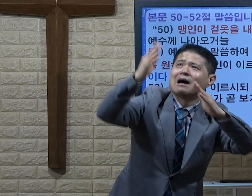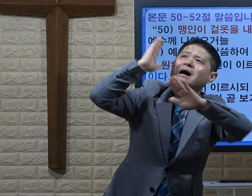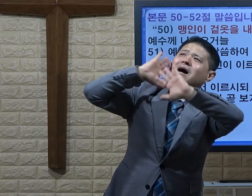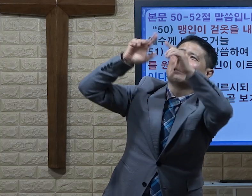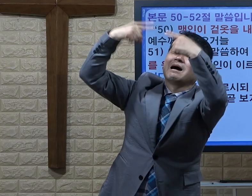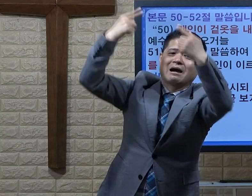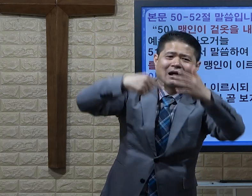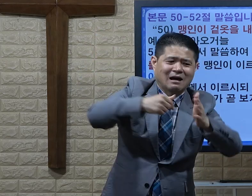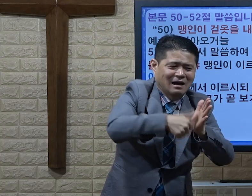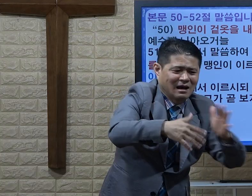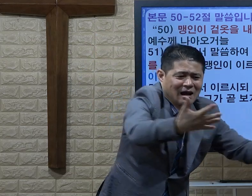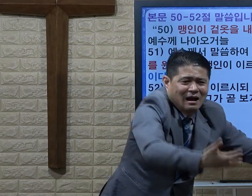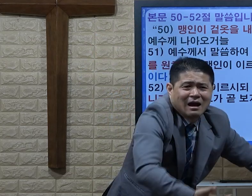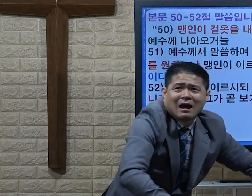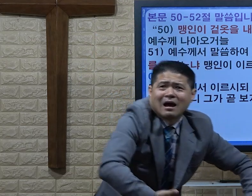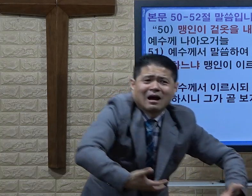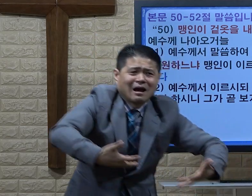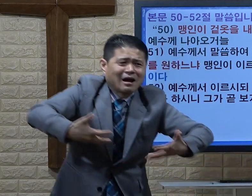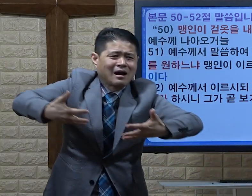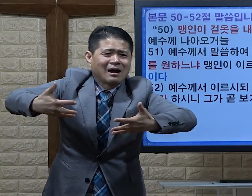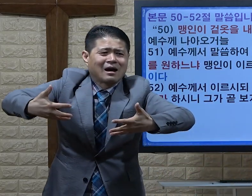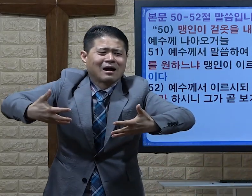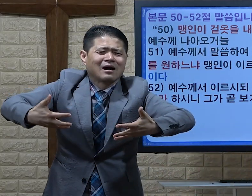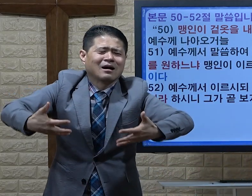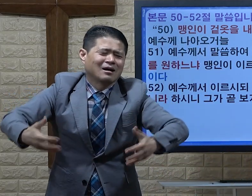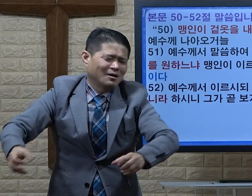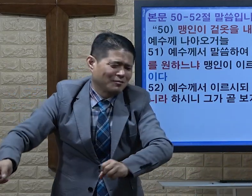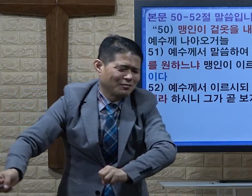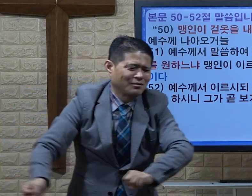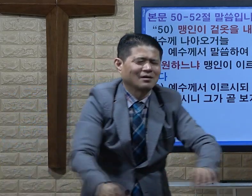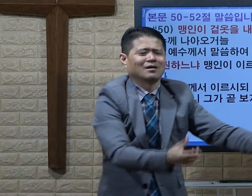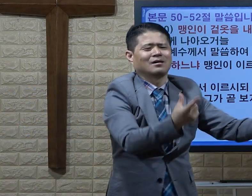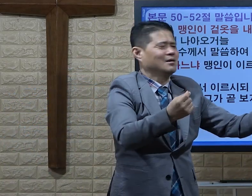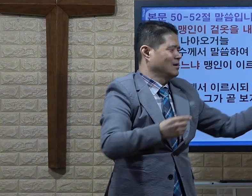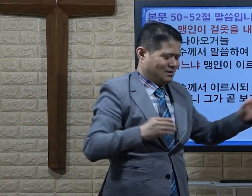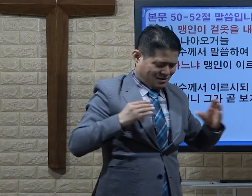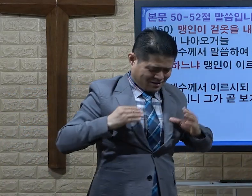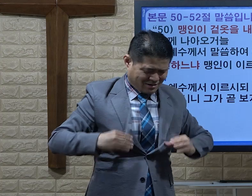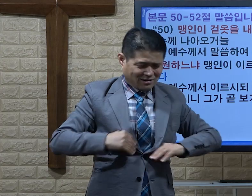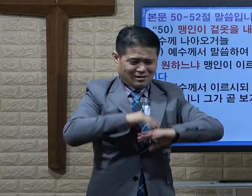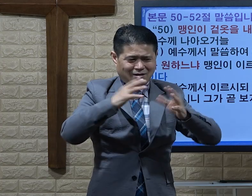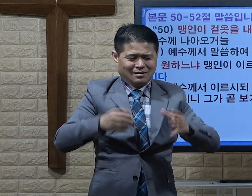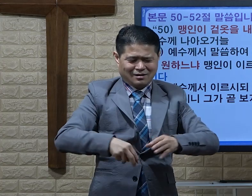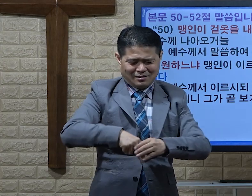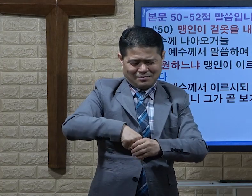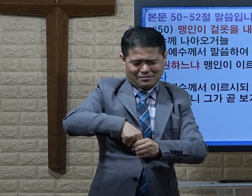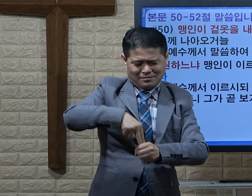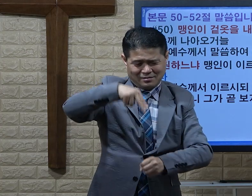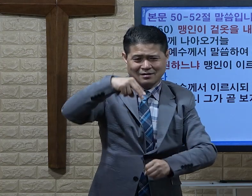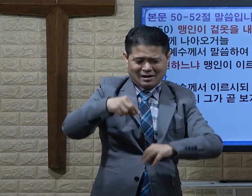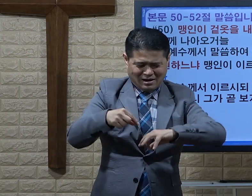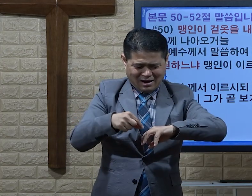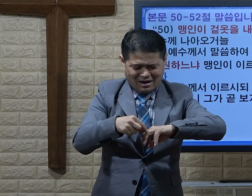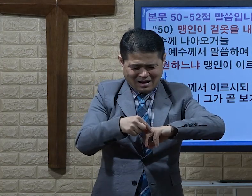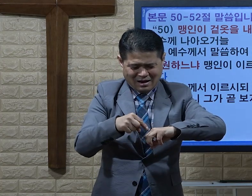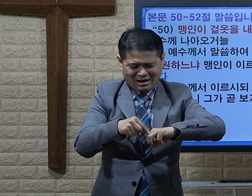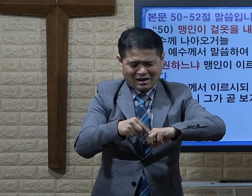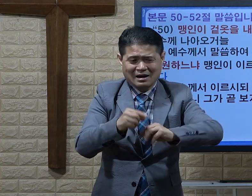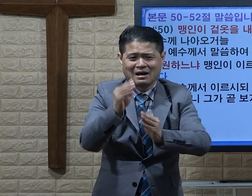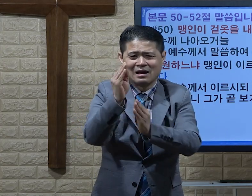스마트폰에 우리가 가지고 있는 물건을 아깝다고 생각할 수 있는데, 맹인은 모든 것을 던졌던